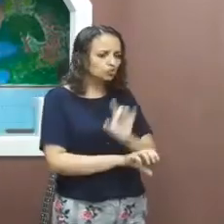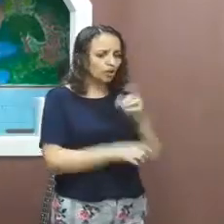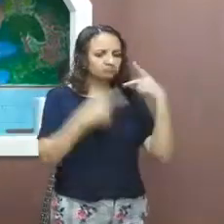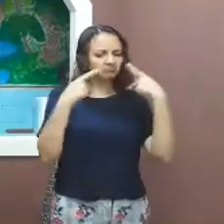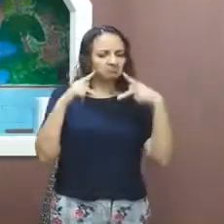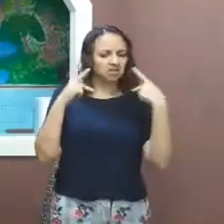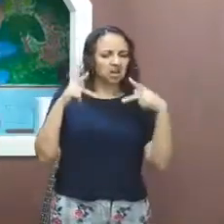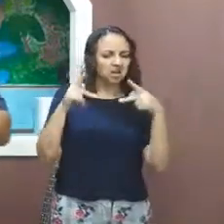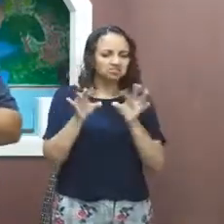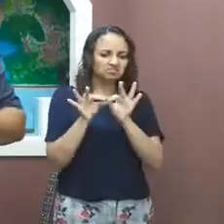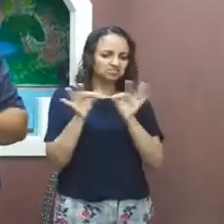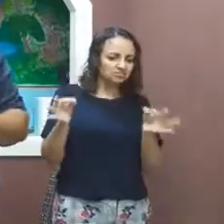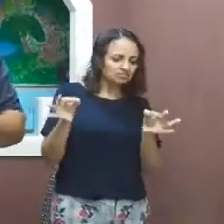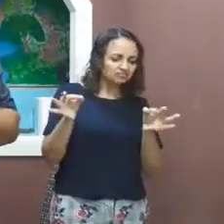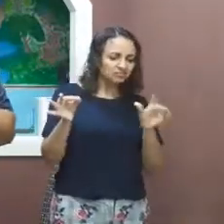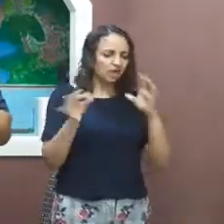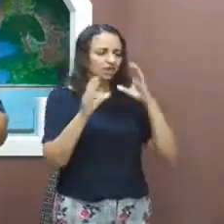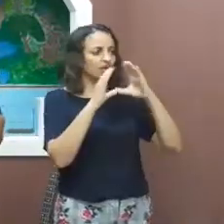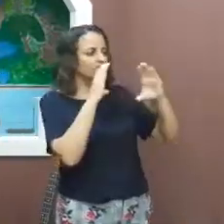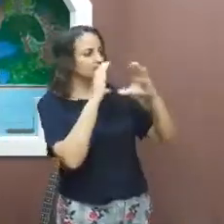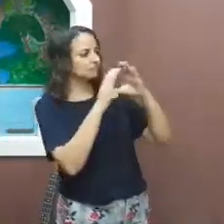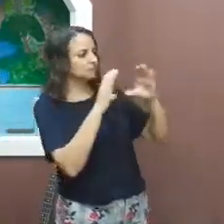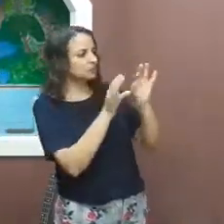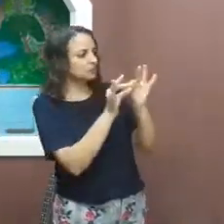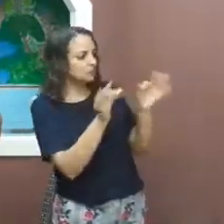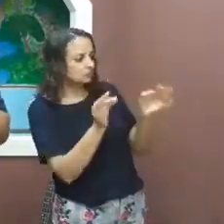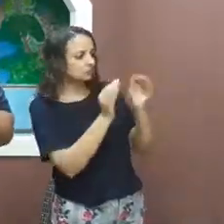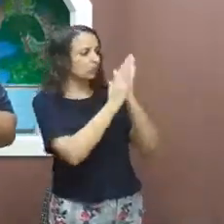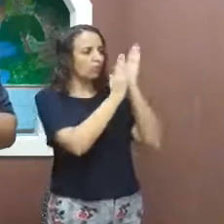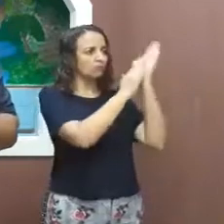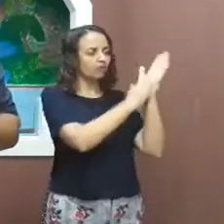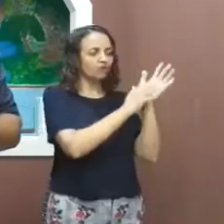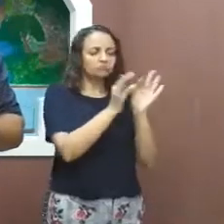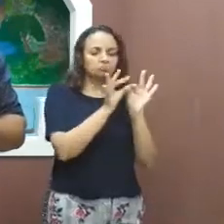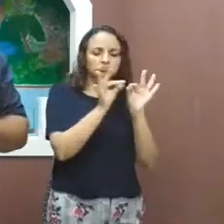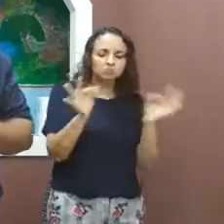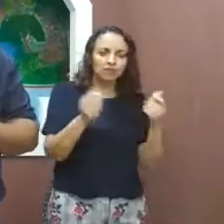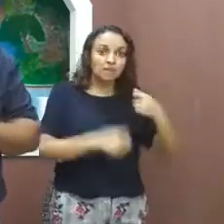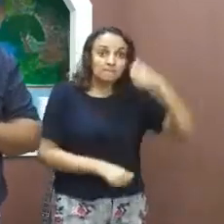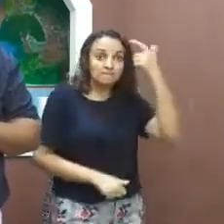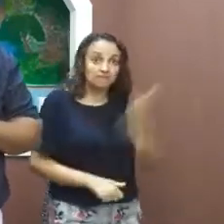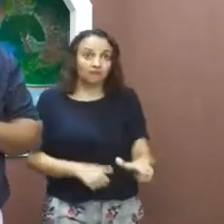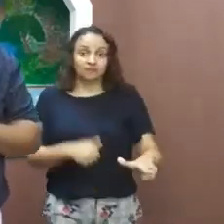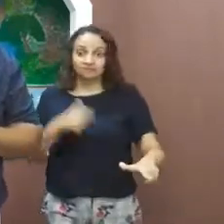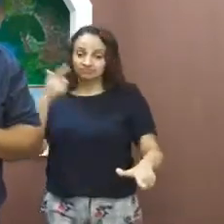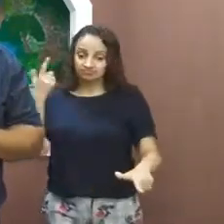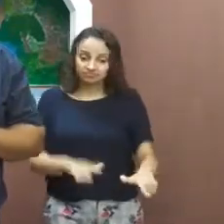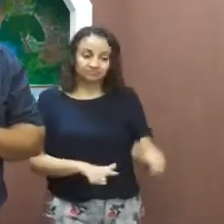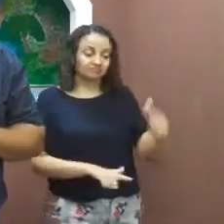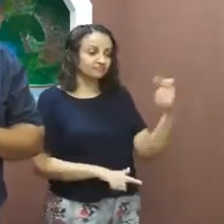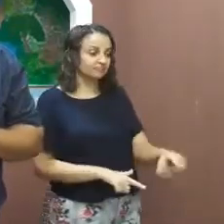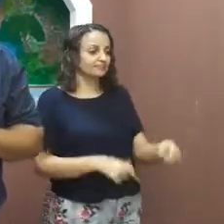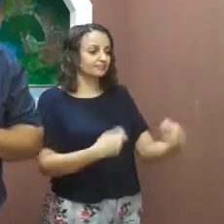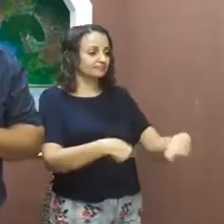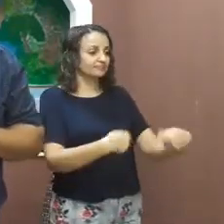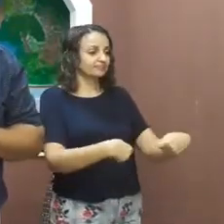suficiente. Simplesmente cantar e louvar não é suficiente. Tem que ter algo mais.